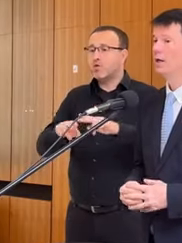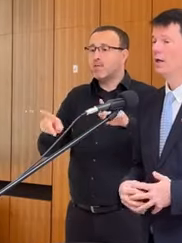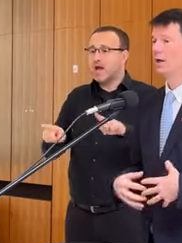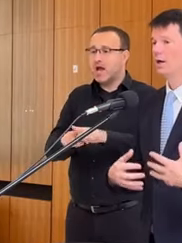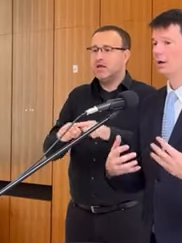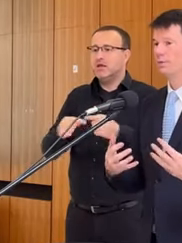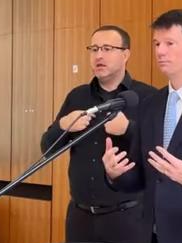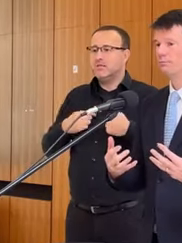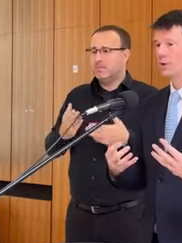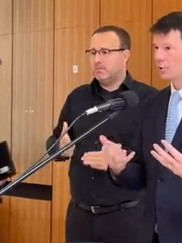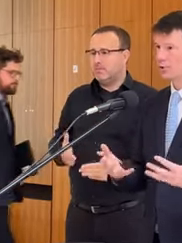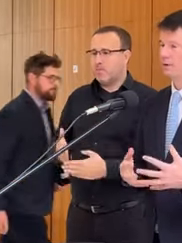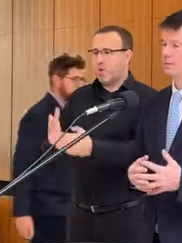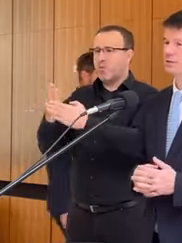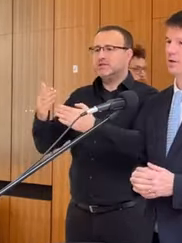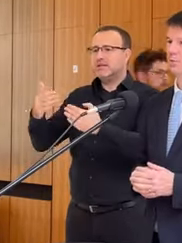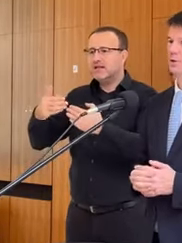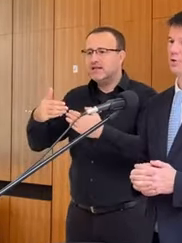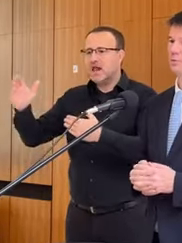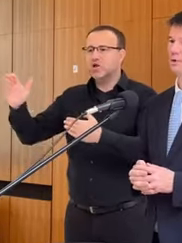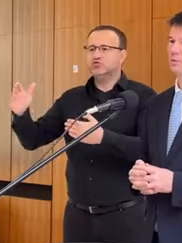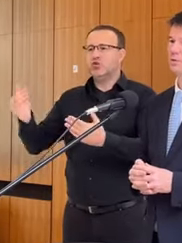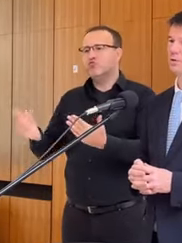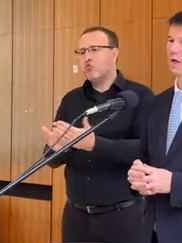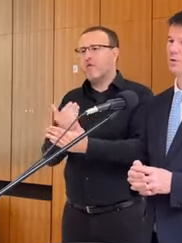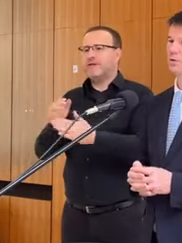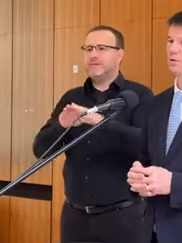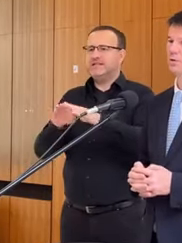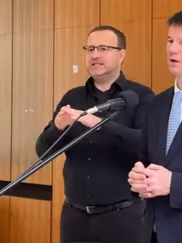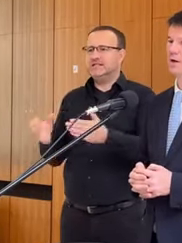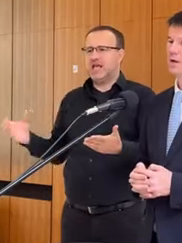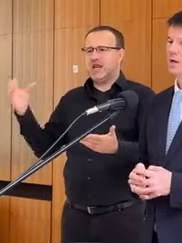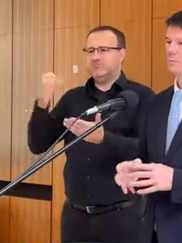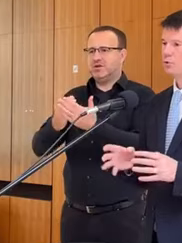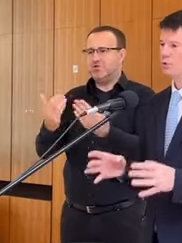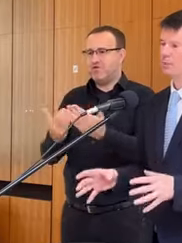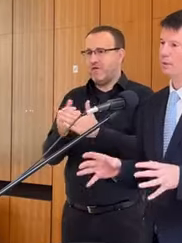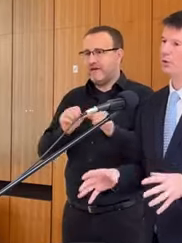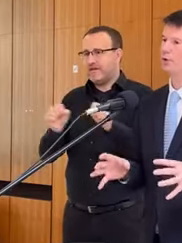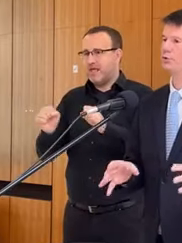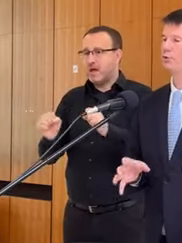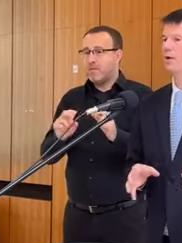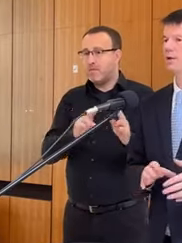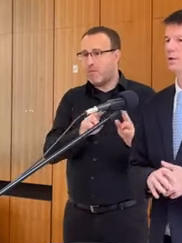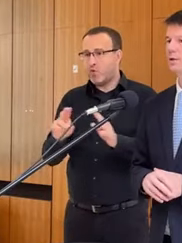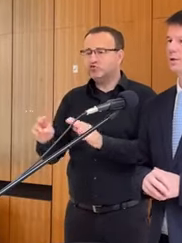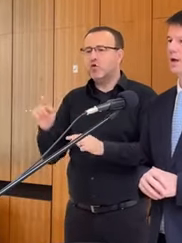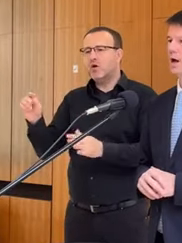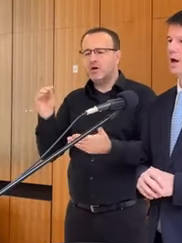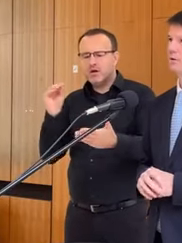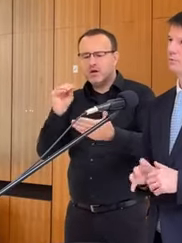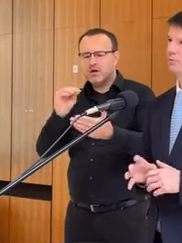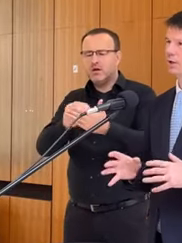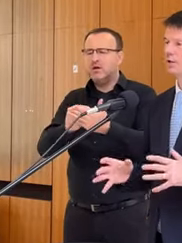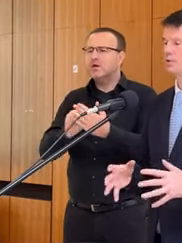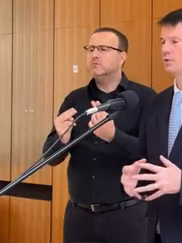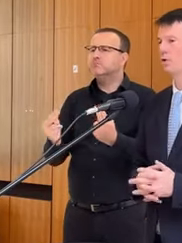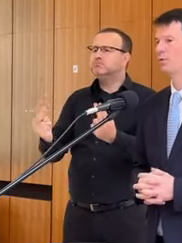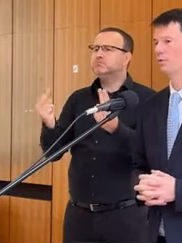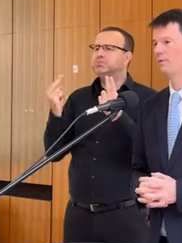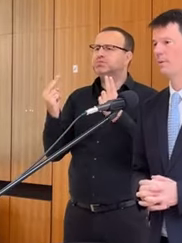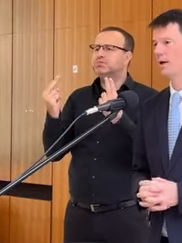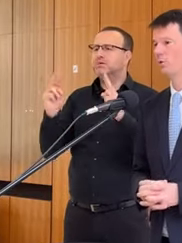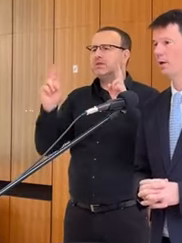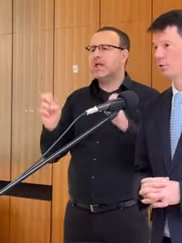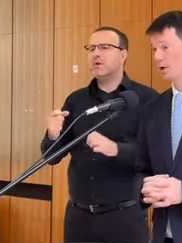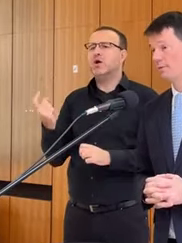pomohli ďalšej pani ministerke alebo ďalšiemu pánovi ministrovi zdravotníctva možno, že prioritizovať a rýchlejšie sa